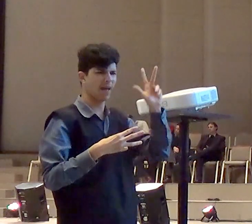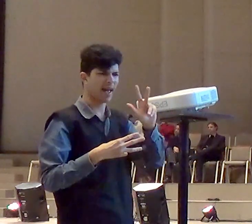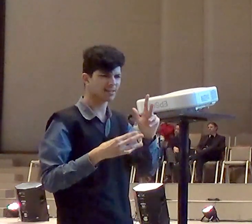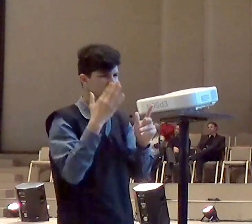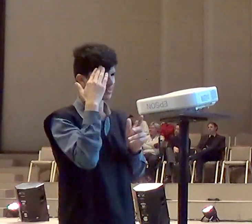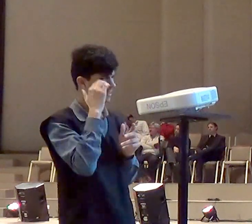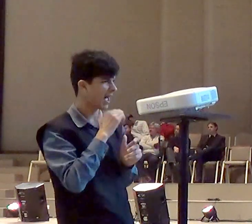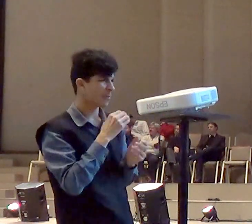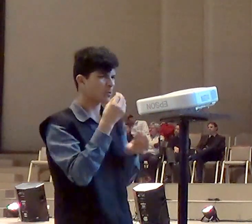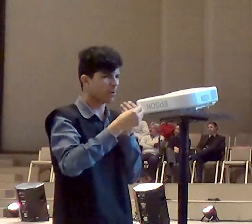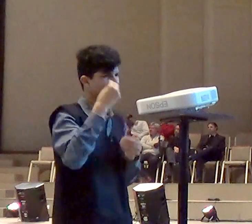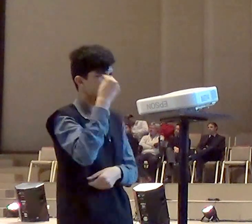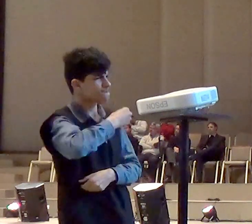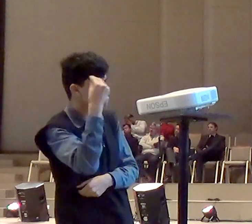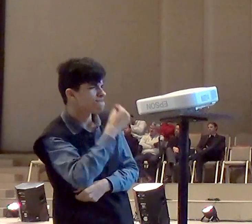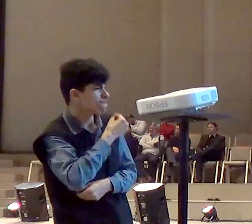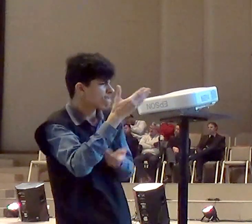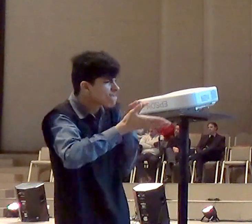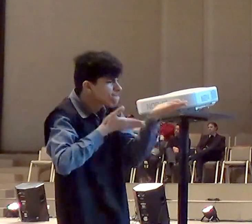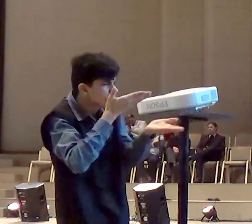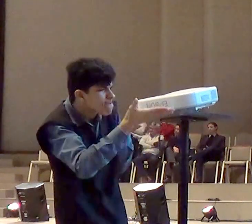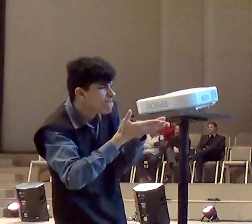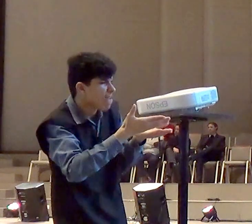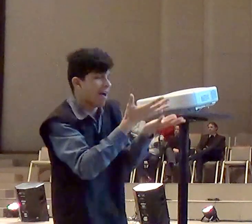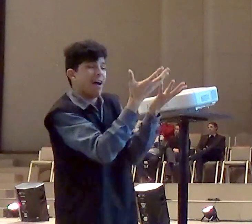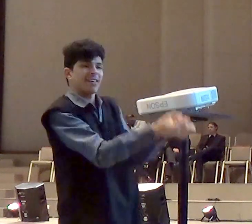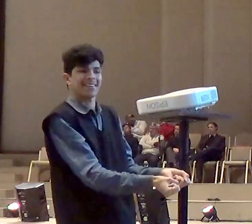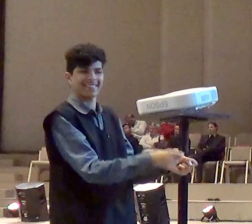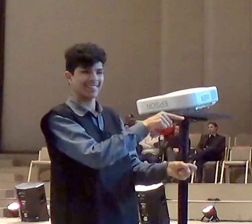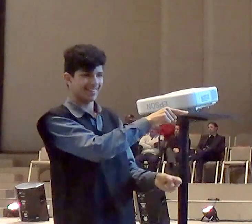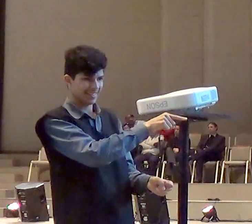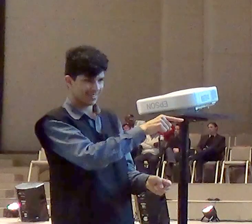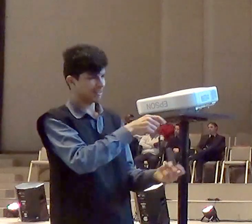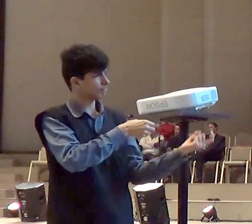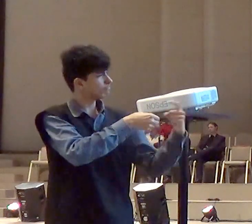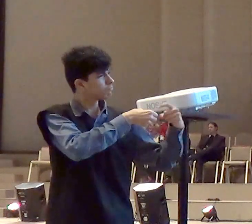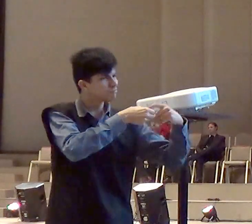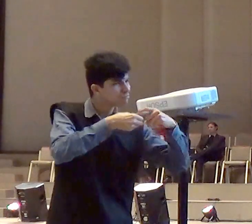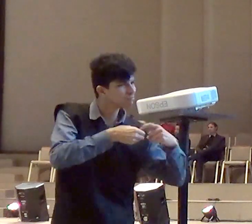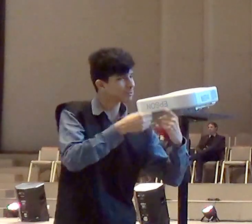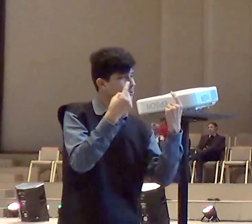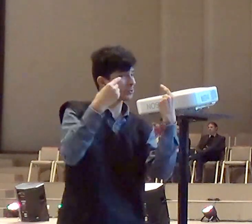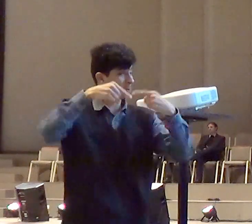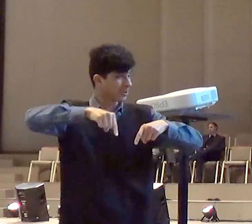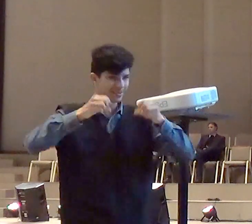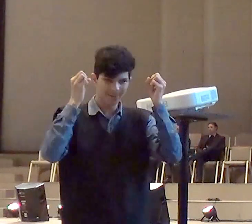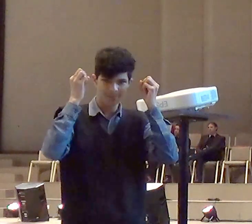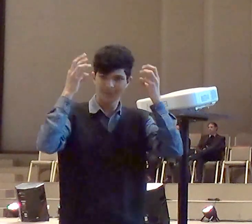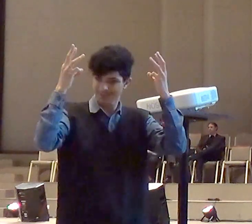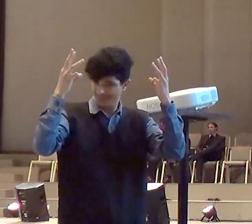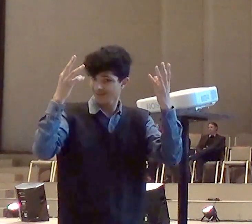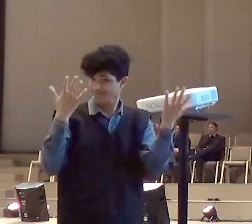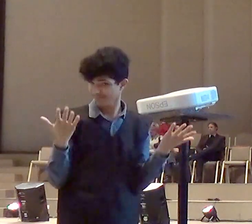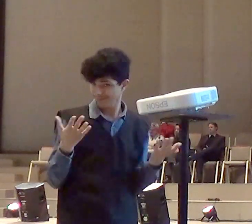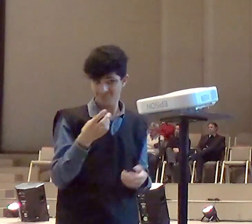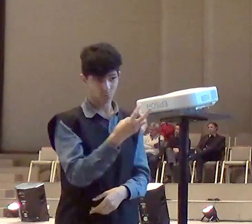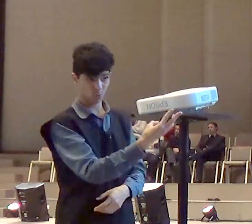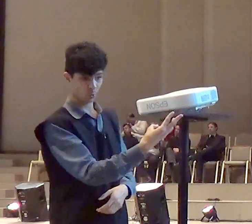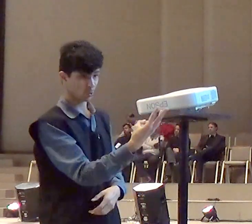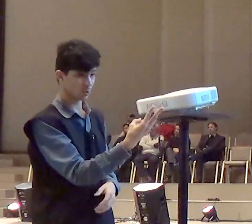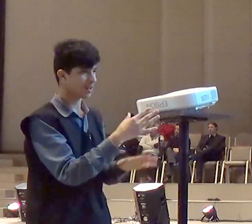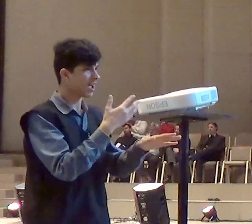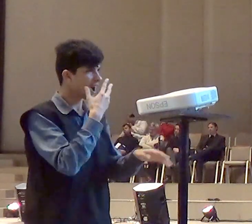que sabiam como mover as pessoas muito provavelmente eles eram